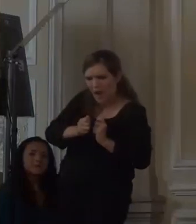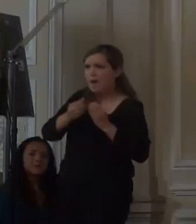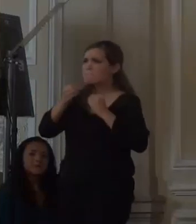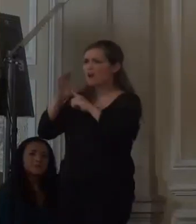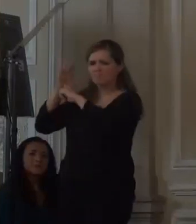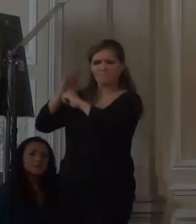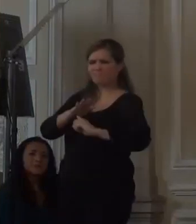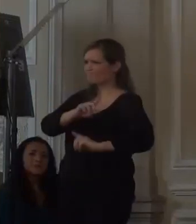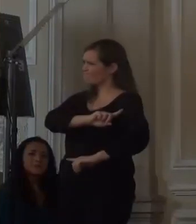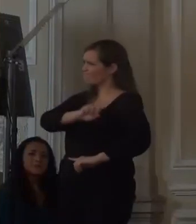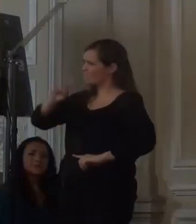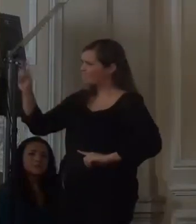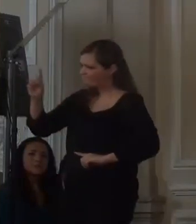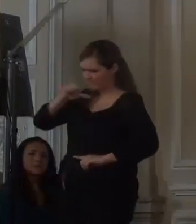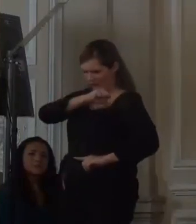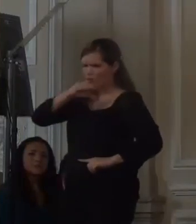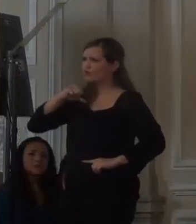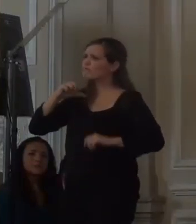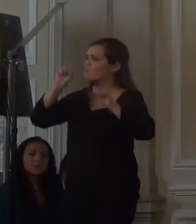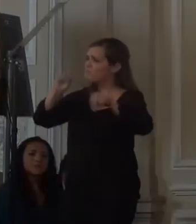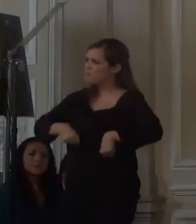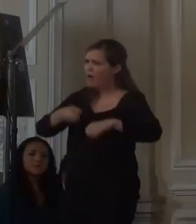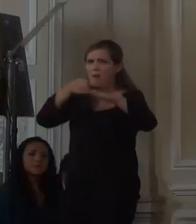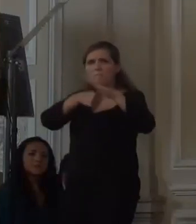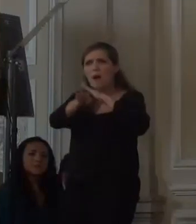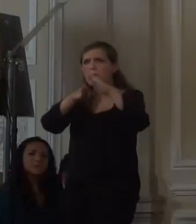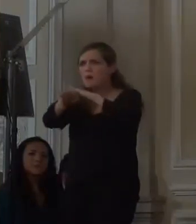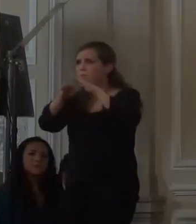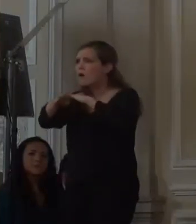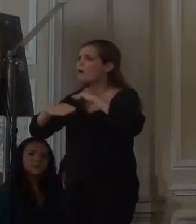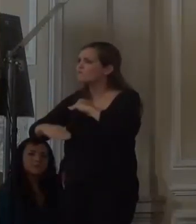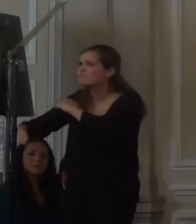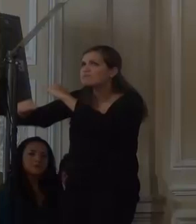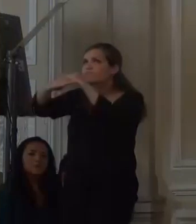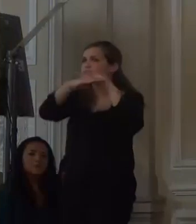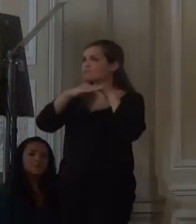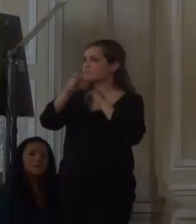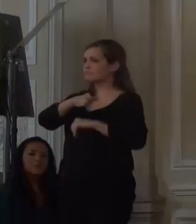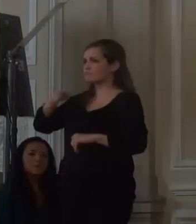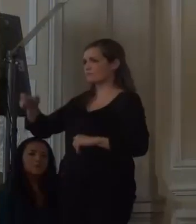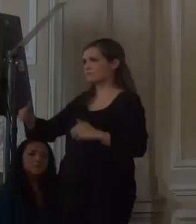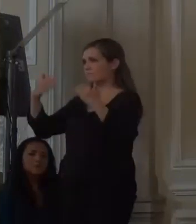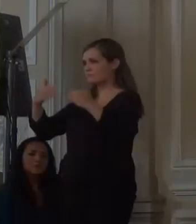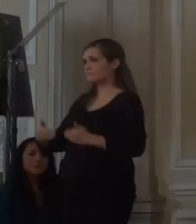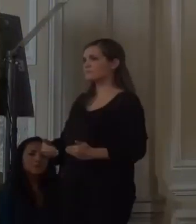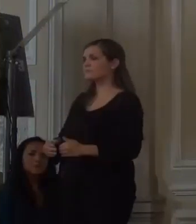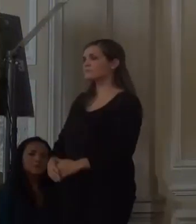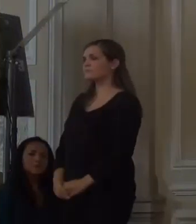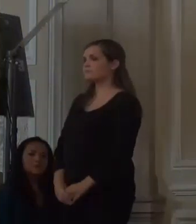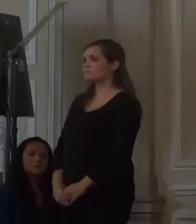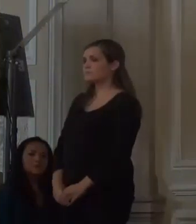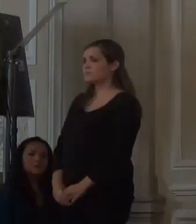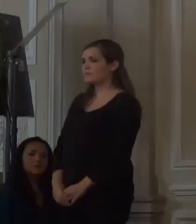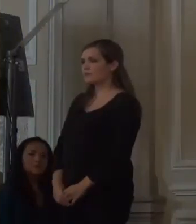no discriminación, la accesibilidad y la igualdad de las personas con discapacidad.